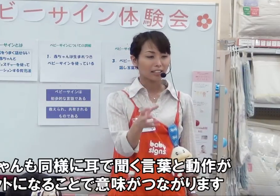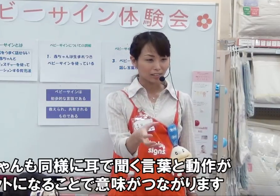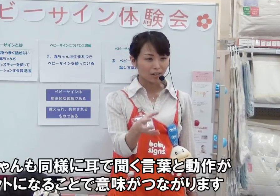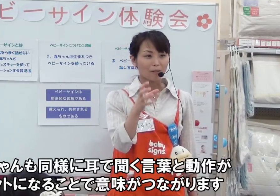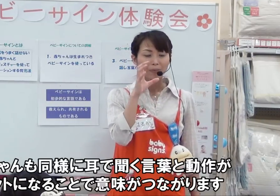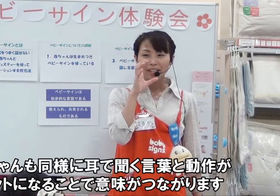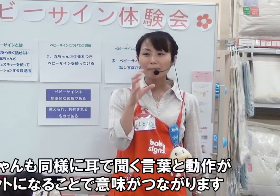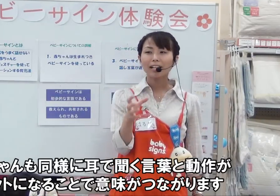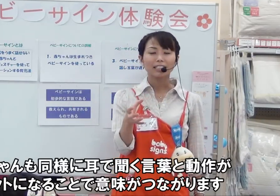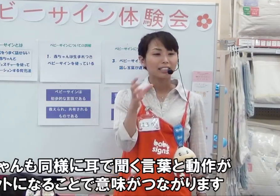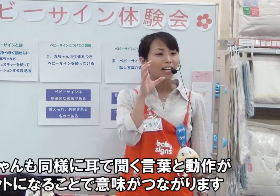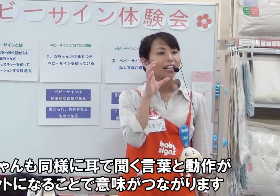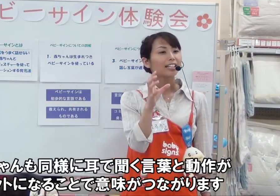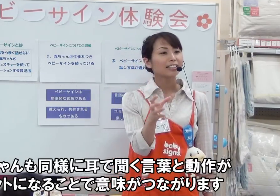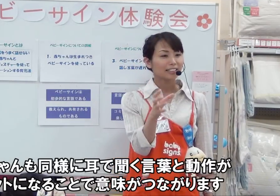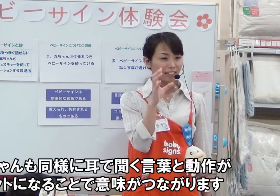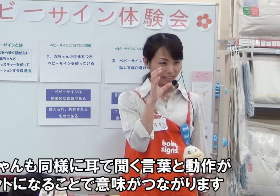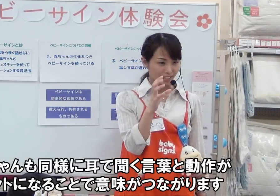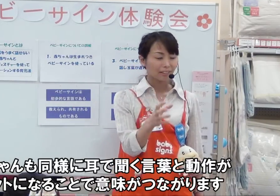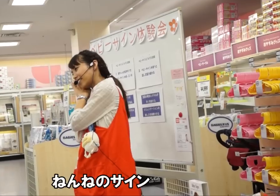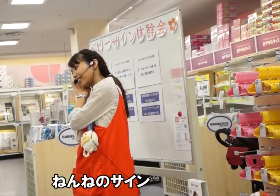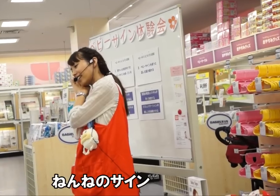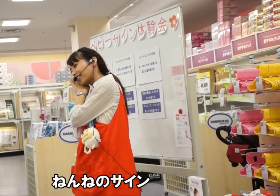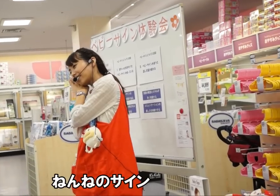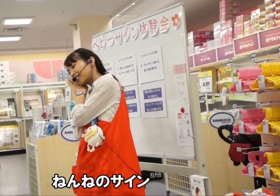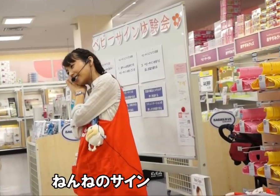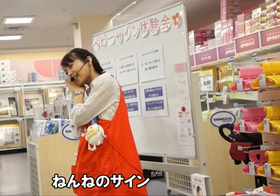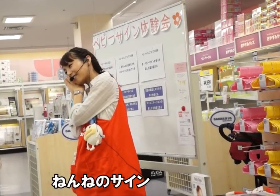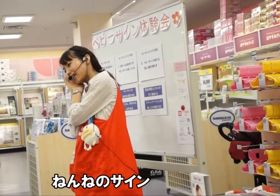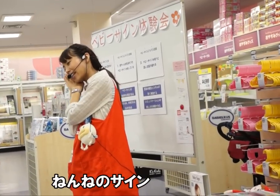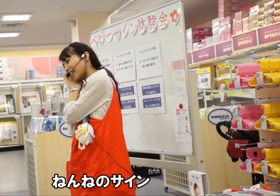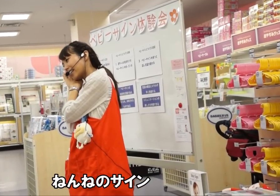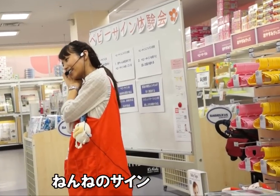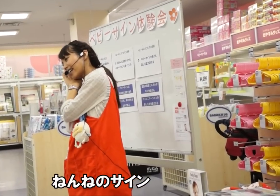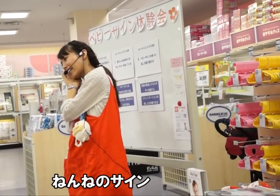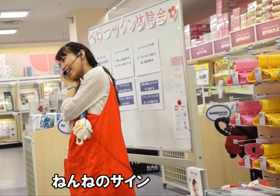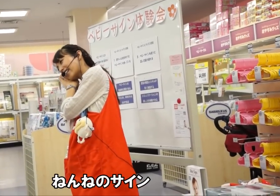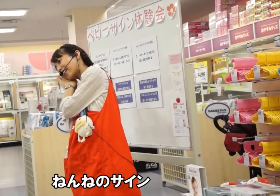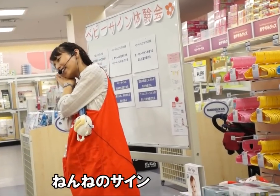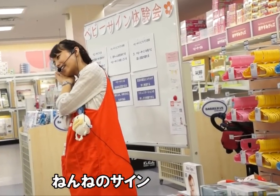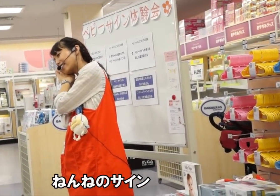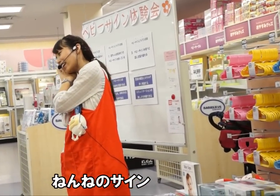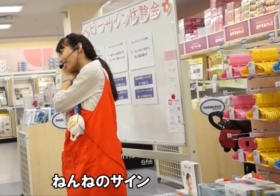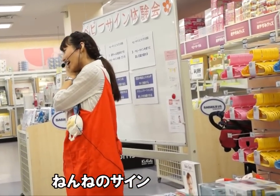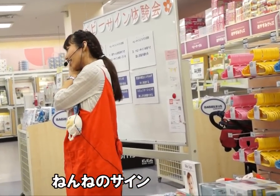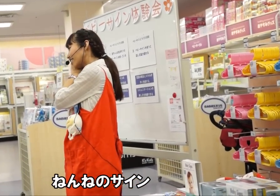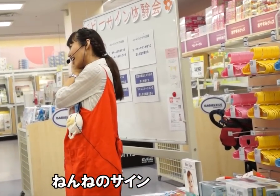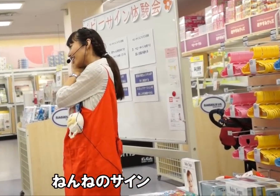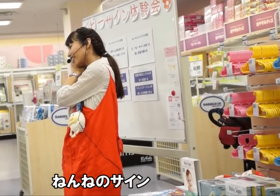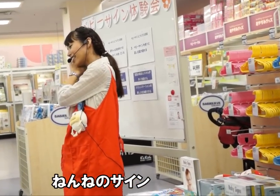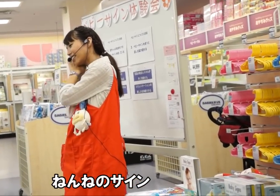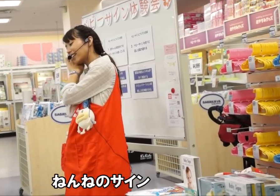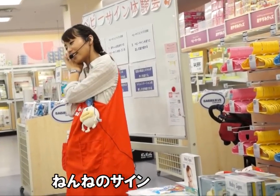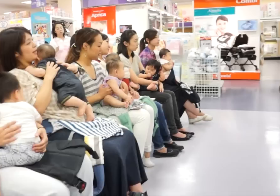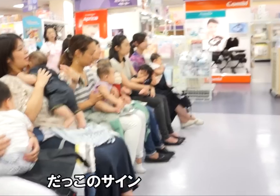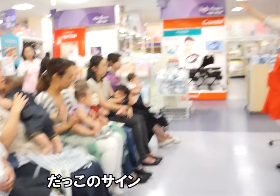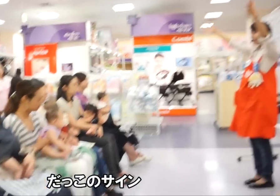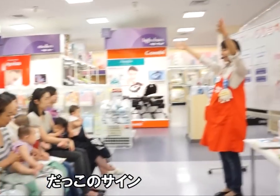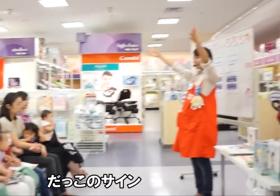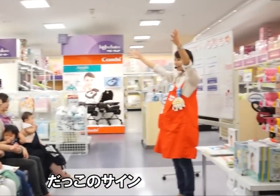ると意味がつながりやすくなる。 両手をこうほっぺに当ててね、お昼寝とか夜寝にする時に、ね、両手を広